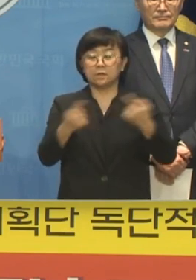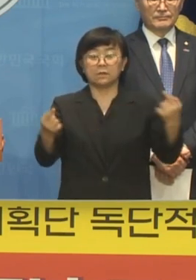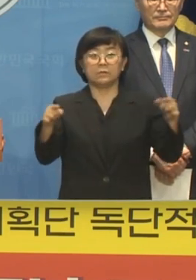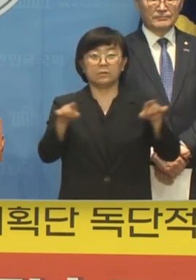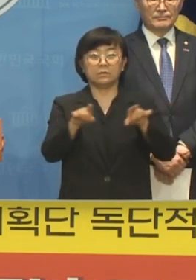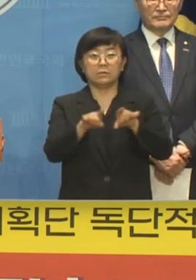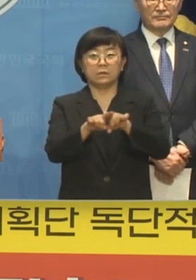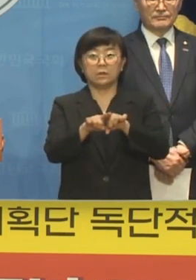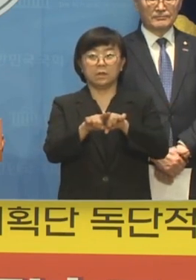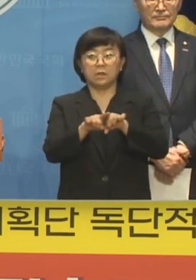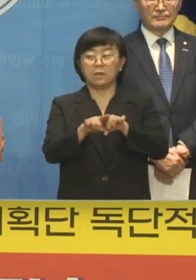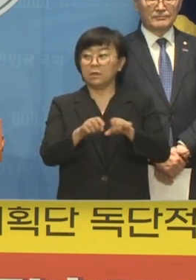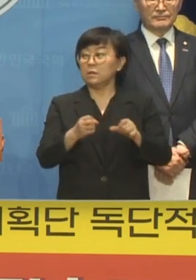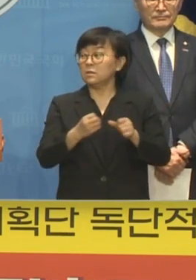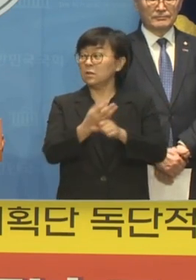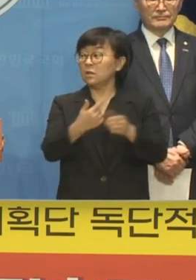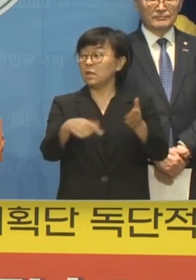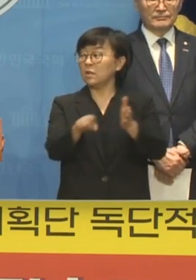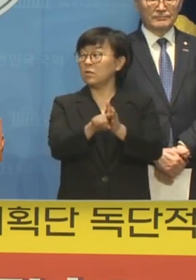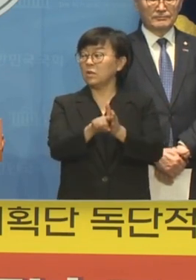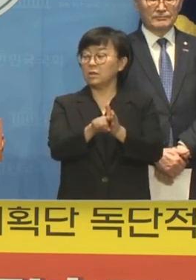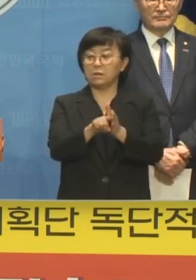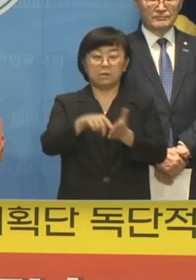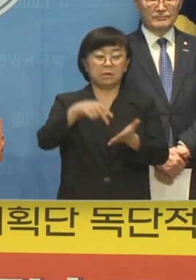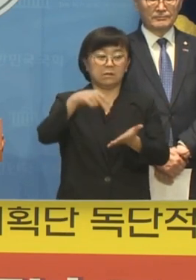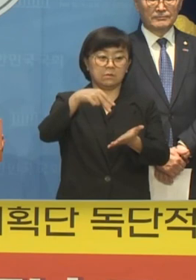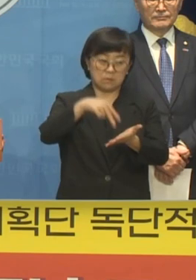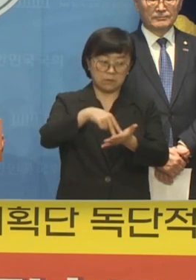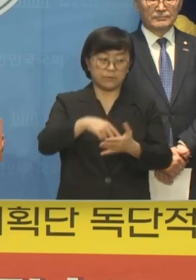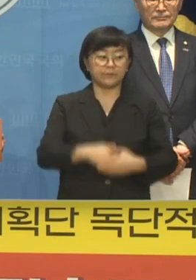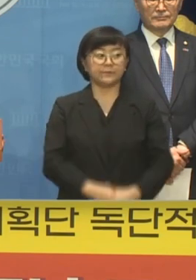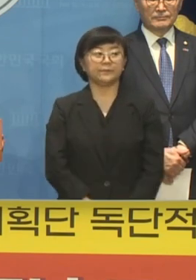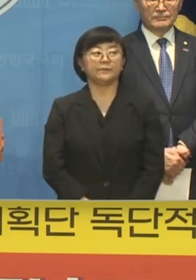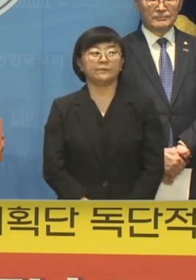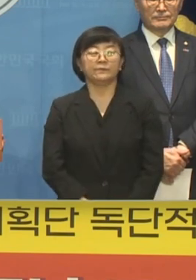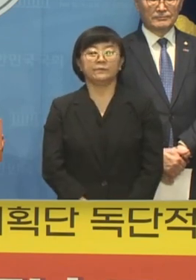함께 전달하고자 이 자리에 섰습니다.